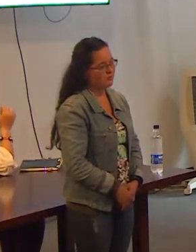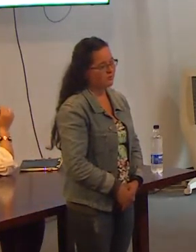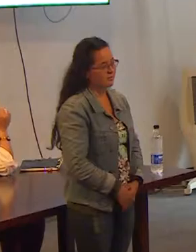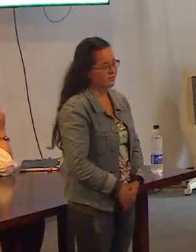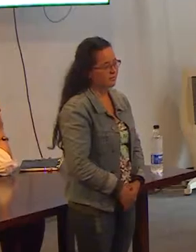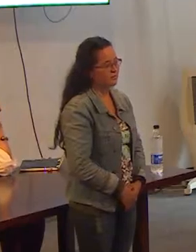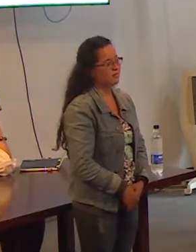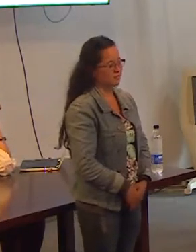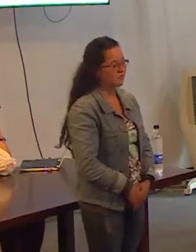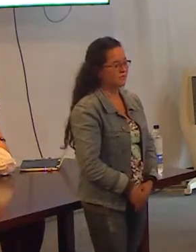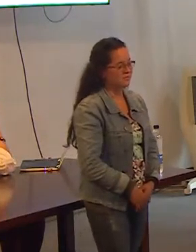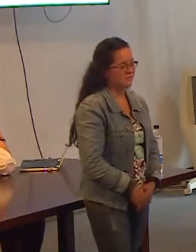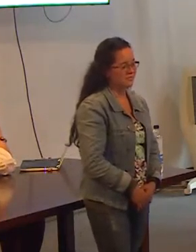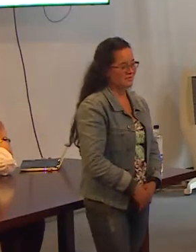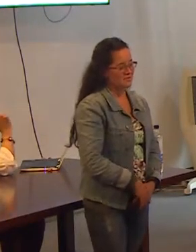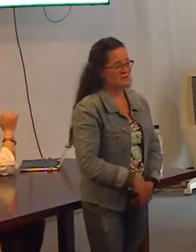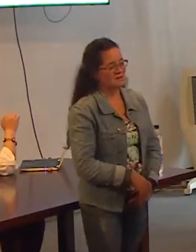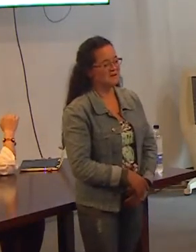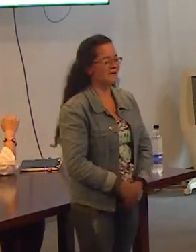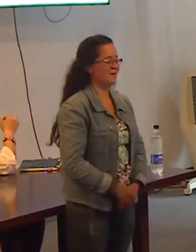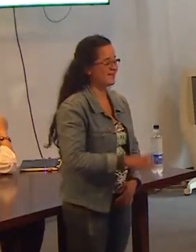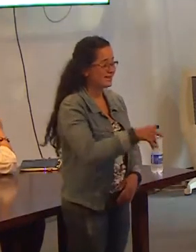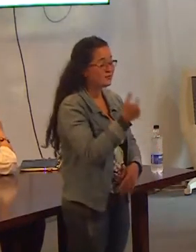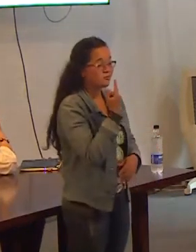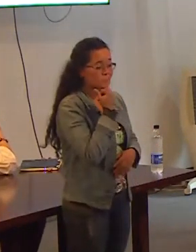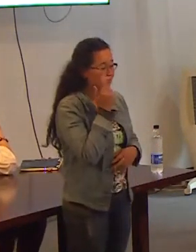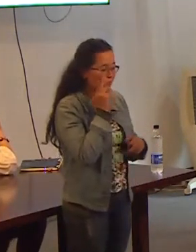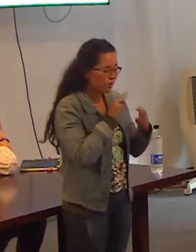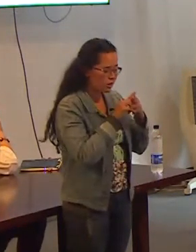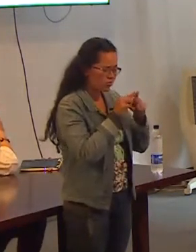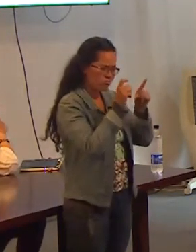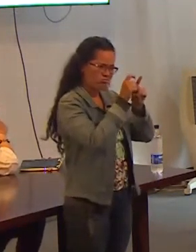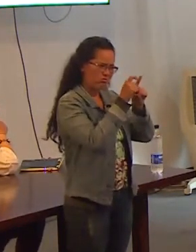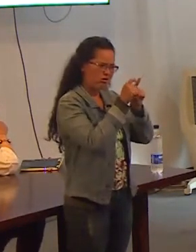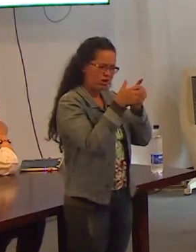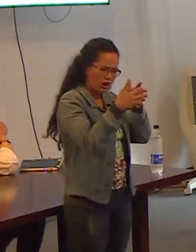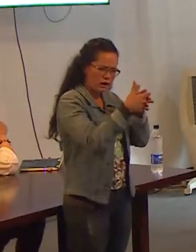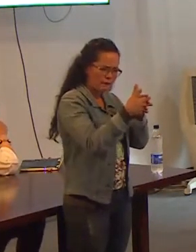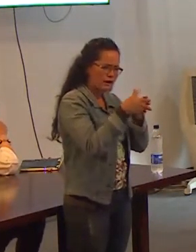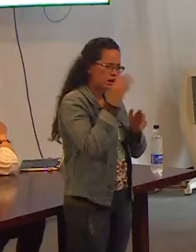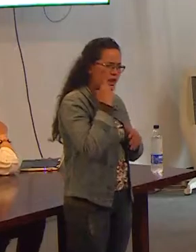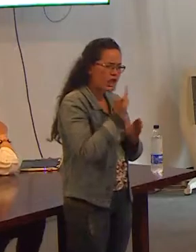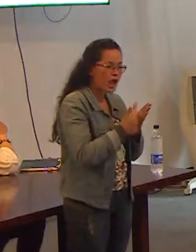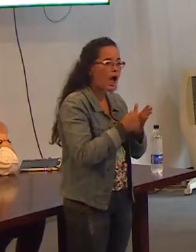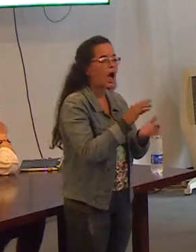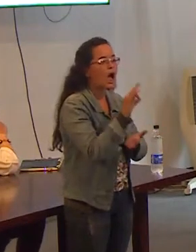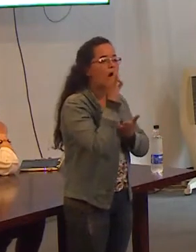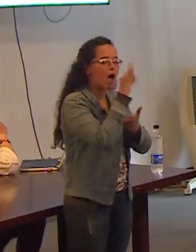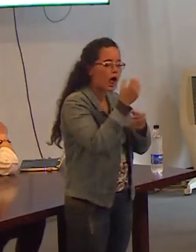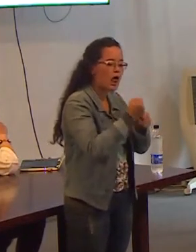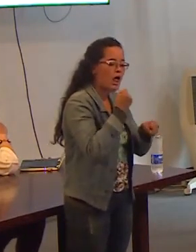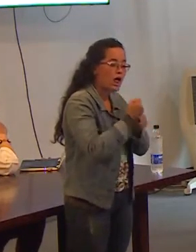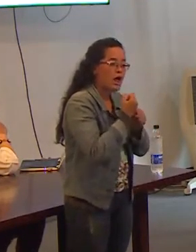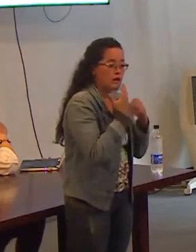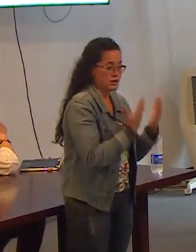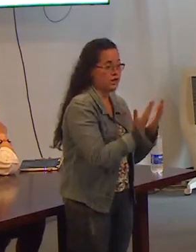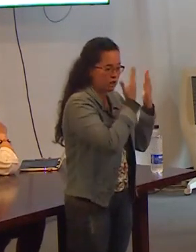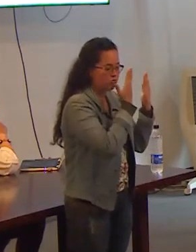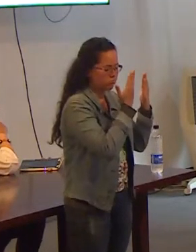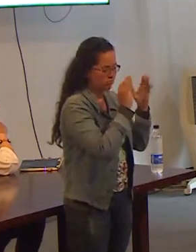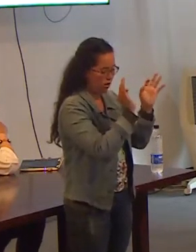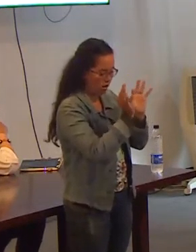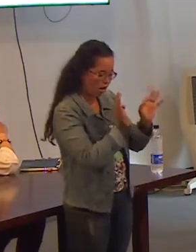Bueno, para quienes no conocen el término sistematización de experiencias, esto es un modelo de trabajo que nos permite